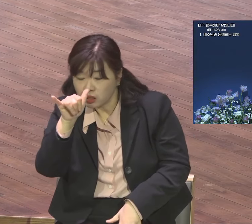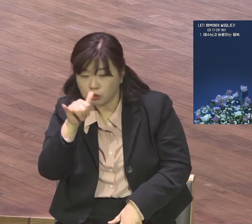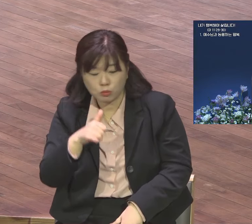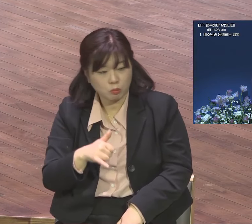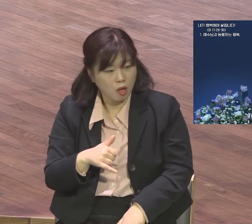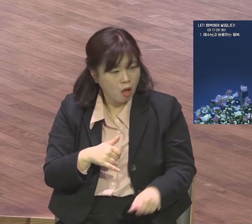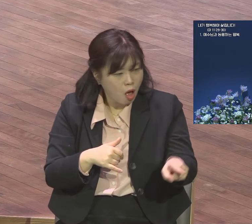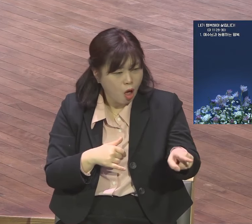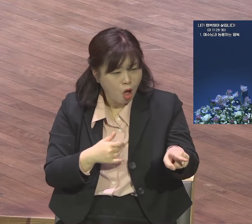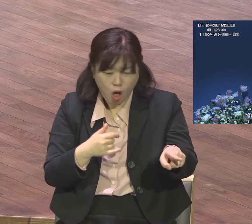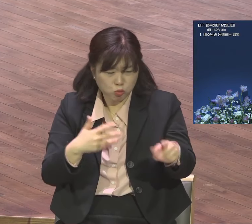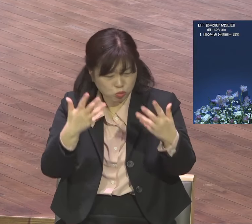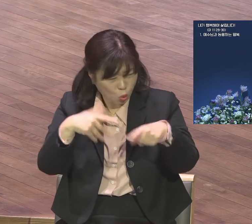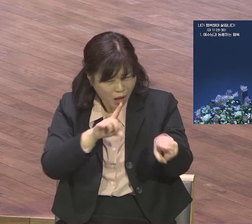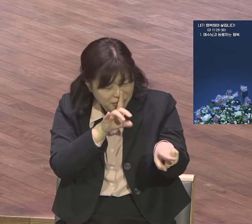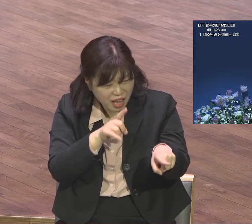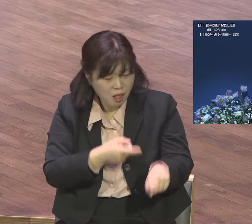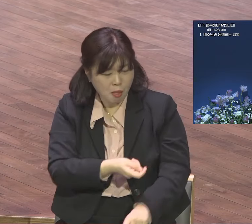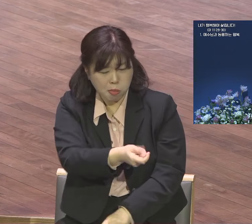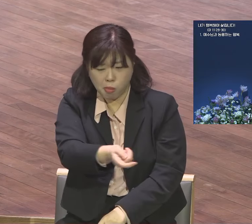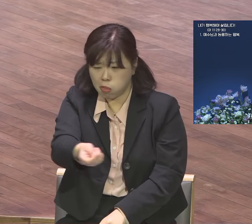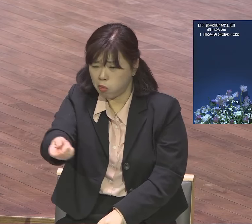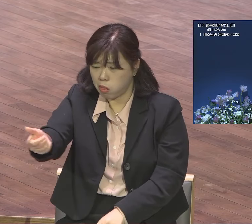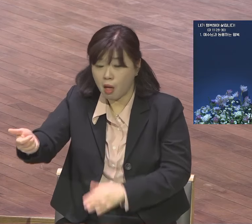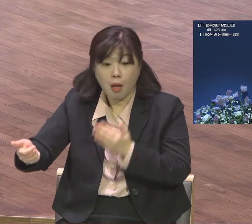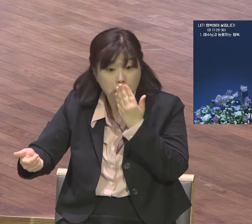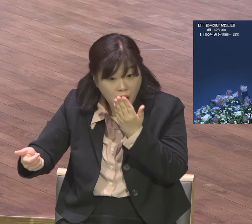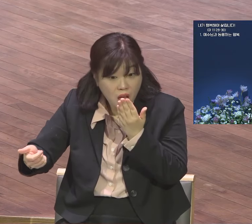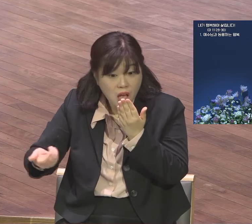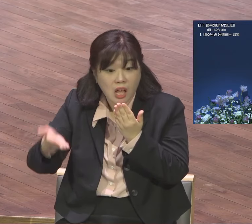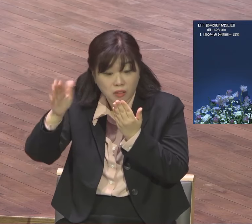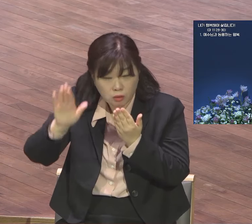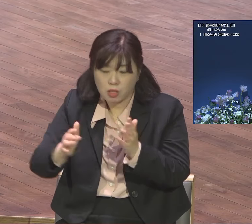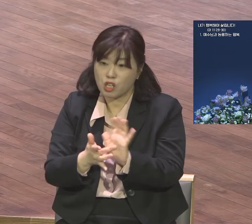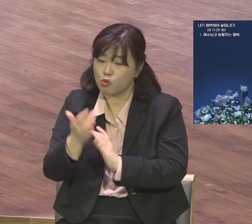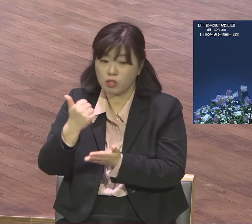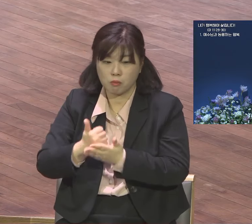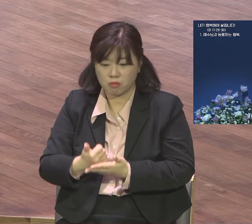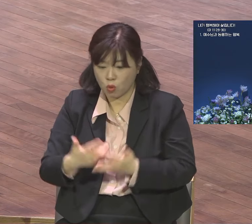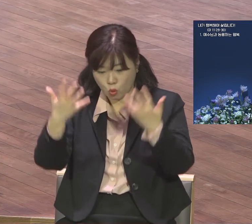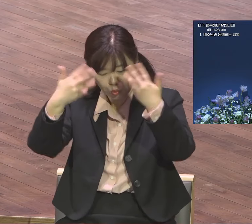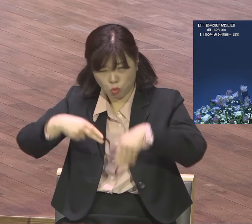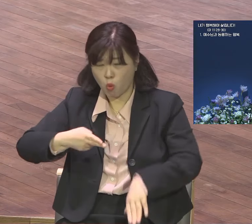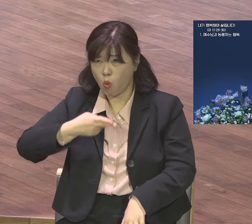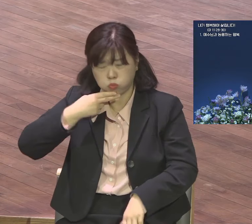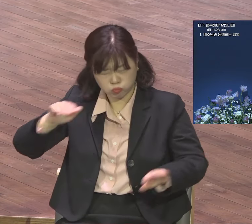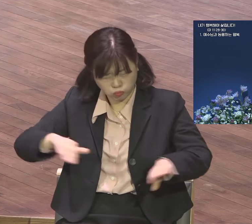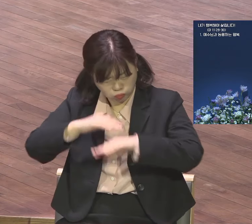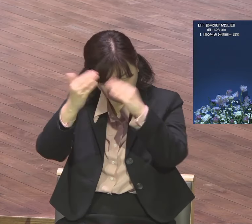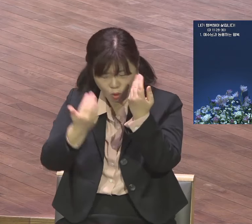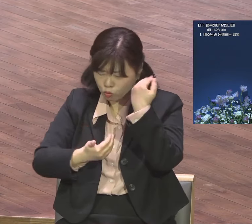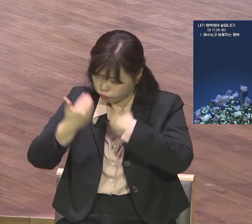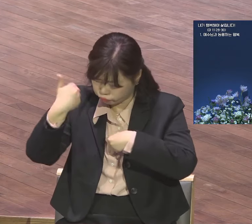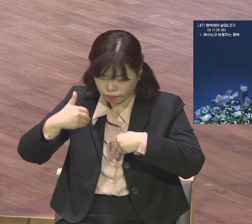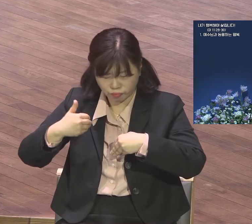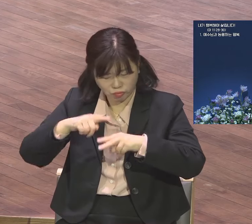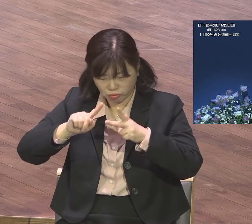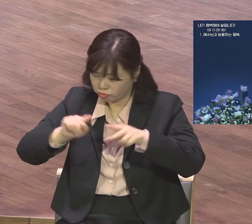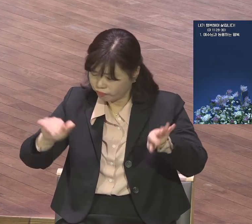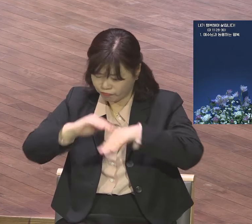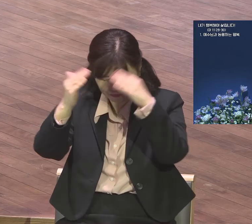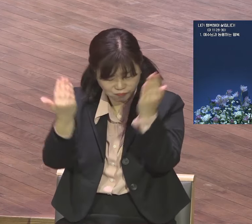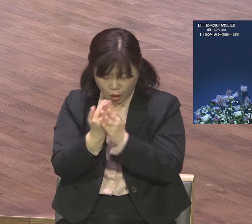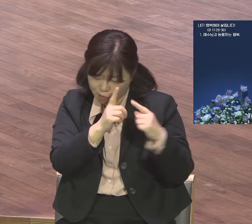예수님은 아무런 조건 없이 다 오라고 하십니다. 우리의 과거가 문제가 되지 않습니다. 지금의